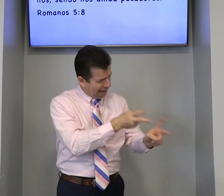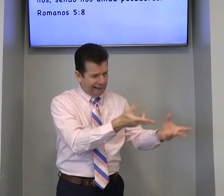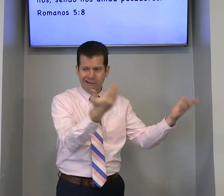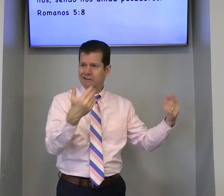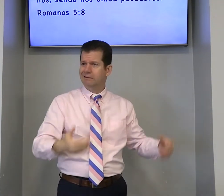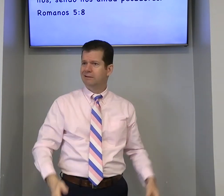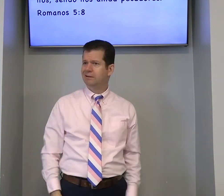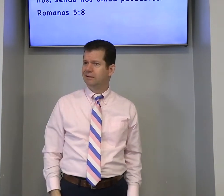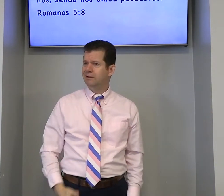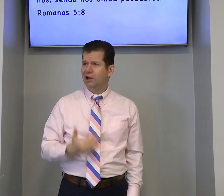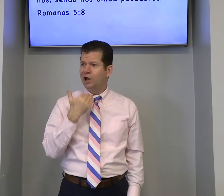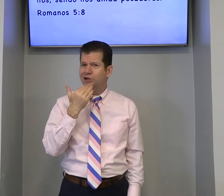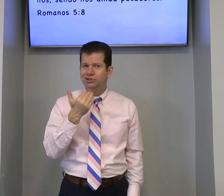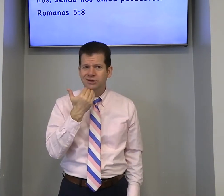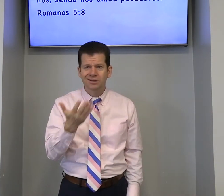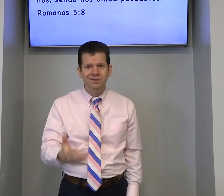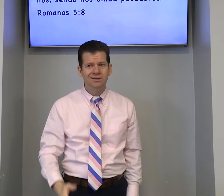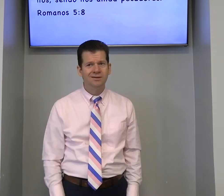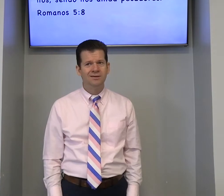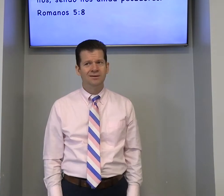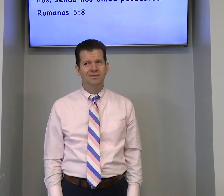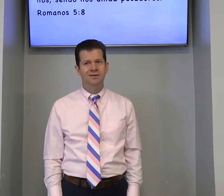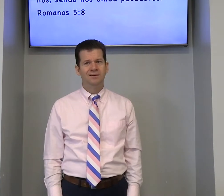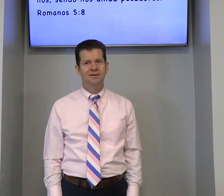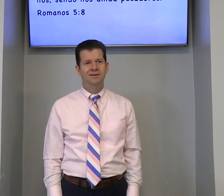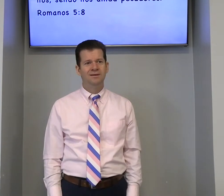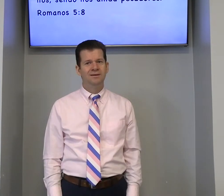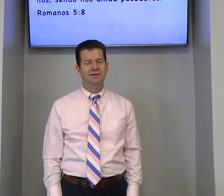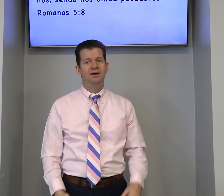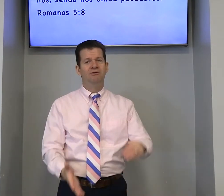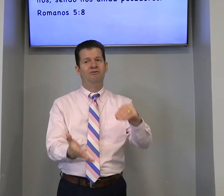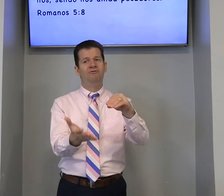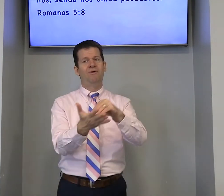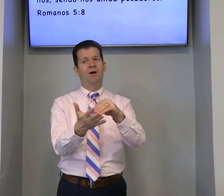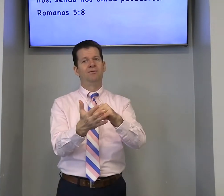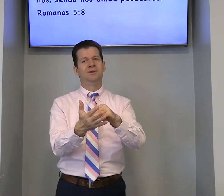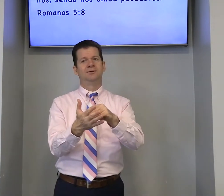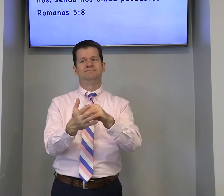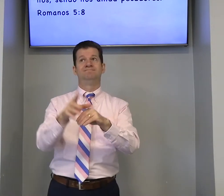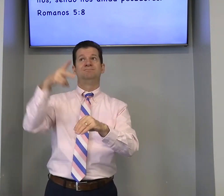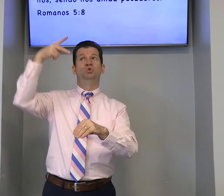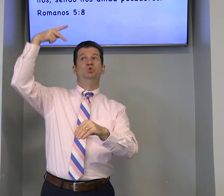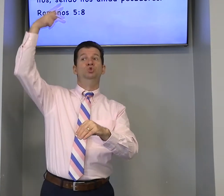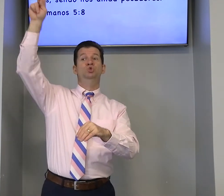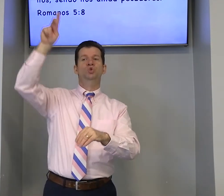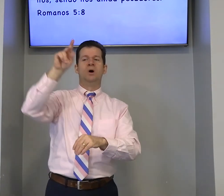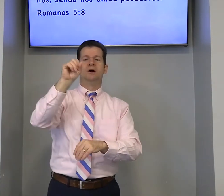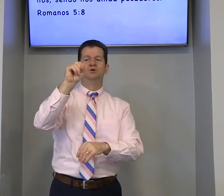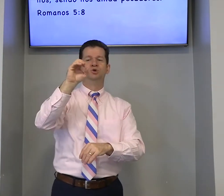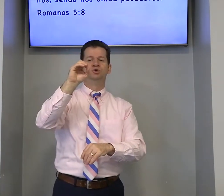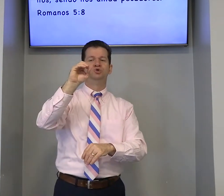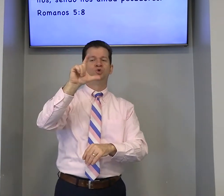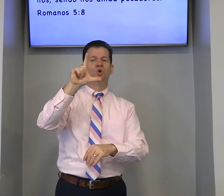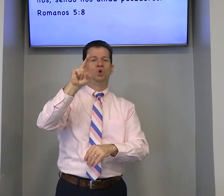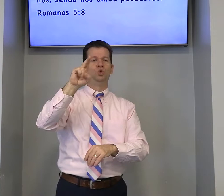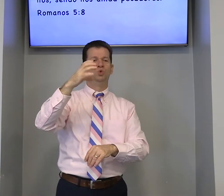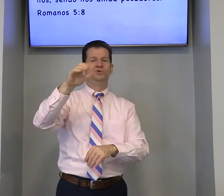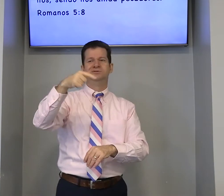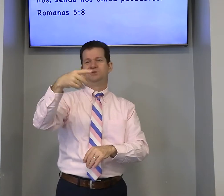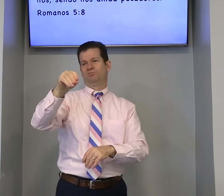Esse sofrimento não vai perdoar do seu pecado. Não adianta. Você não pode mesmo tirar seu pecado.